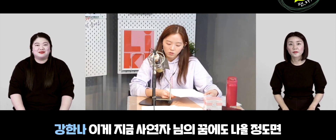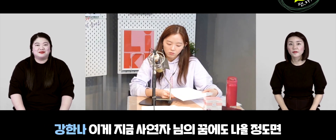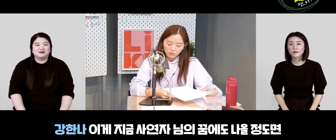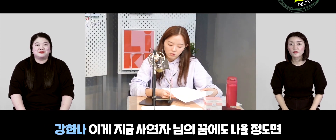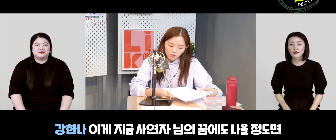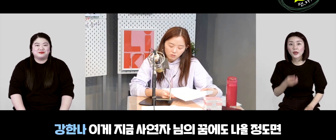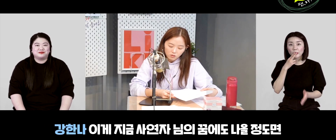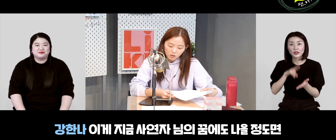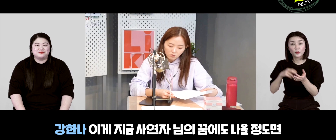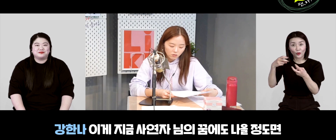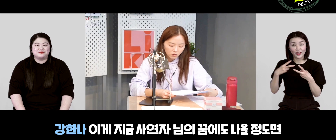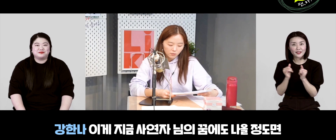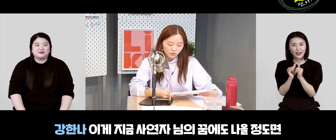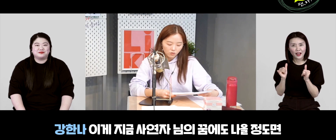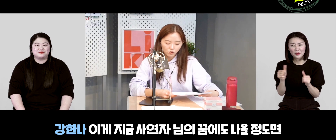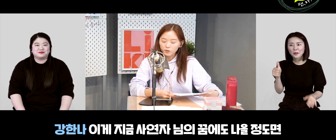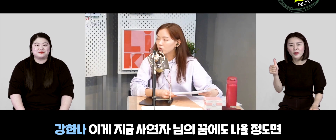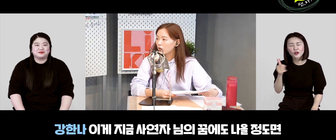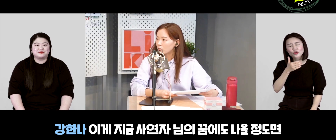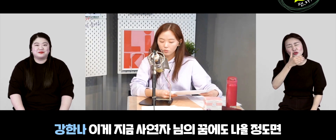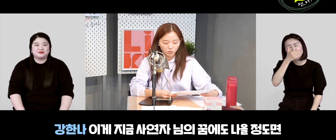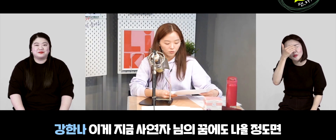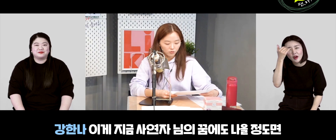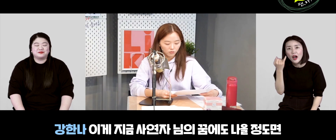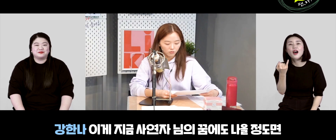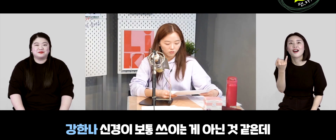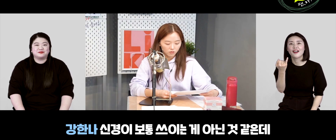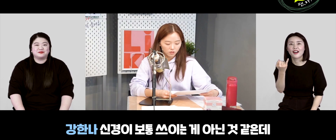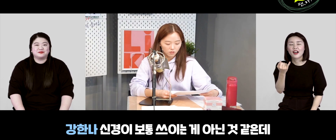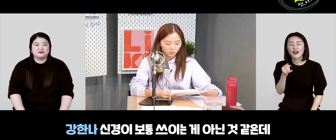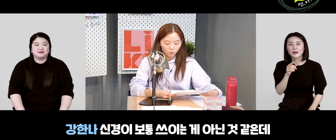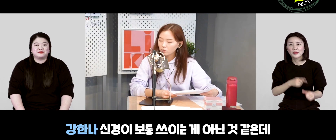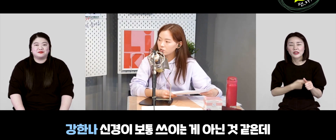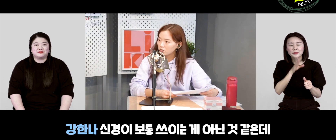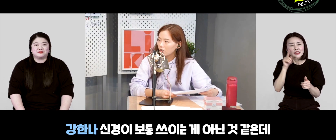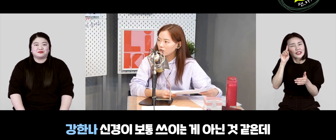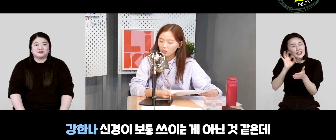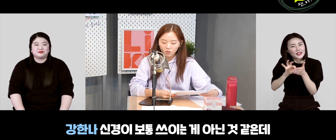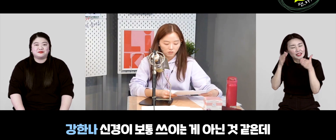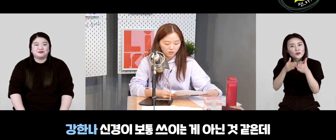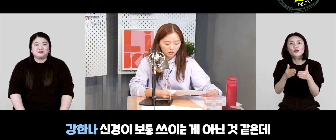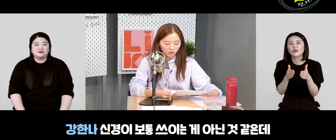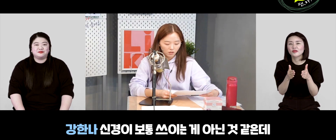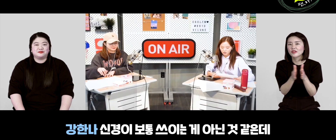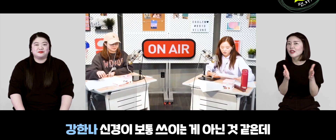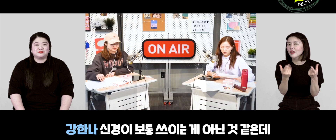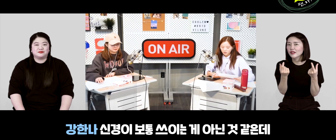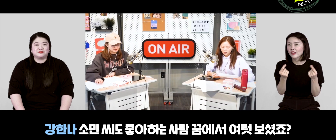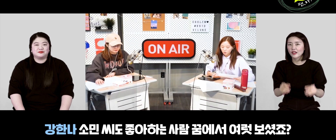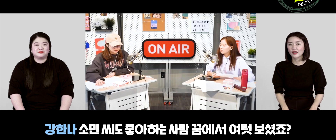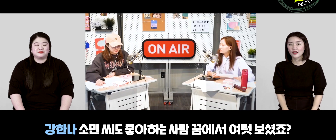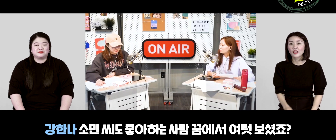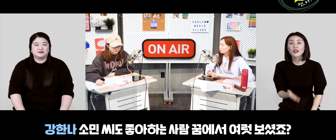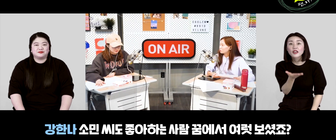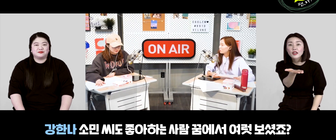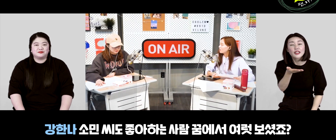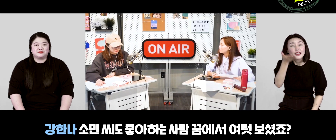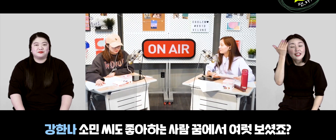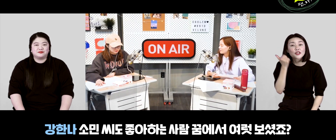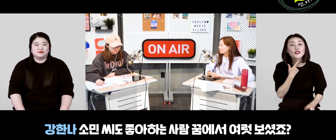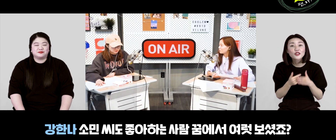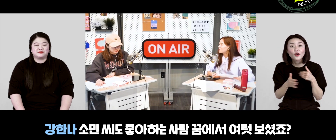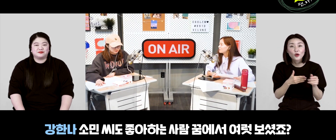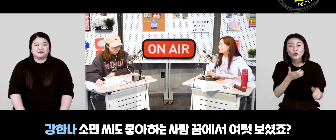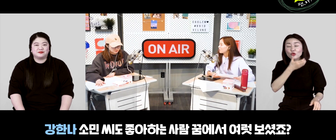지금 이 사연자님의 꿈에도 나올 정도면은 이게 신경이 보통 쓰이는 게 아닌 것 같은데 소민 씨도